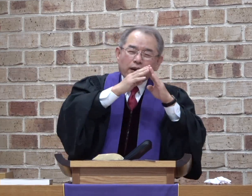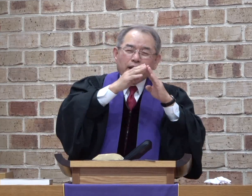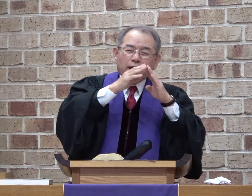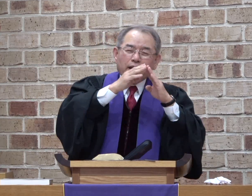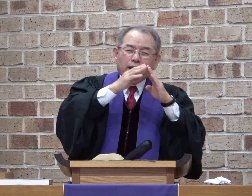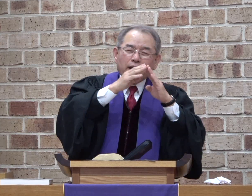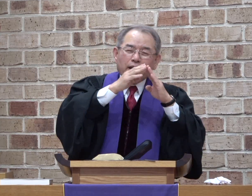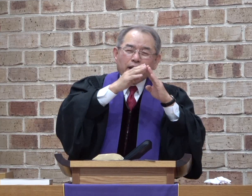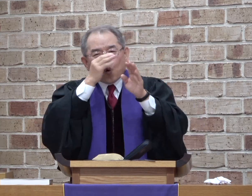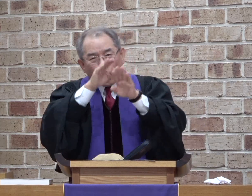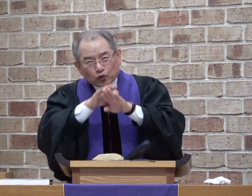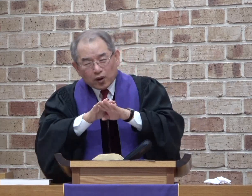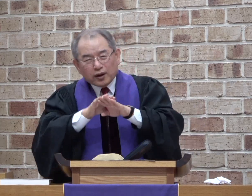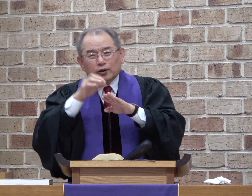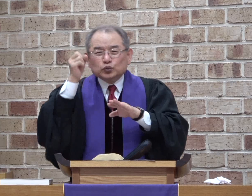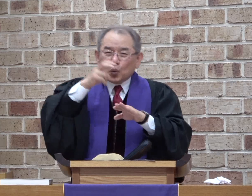하나님의 성회, 장로교회,